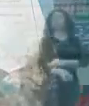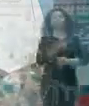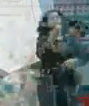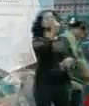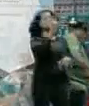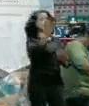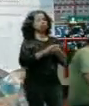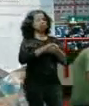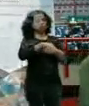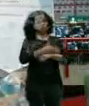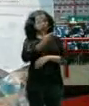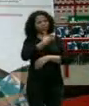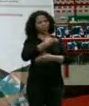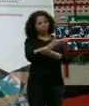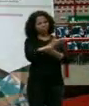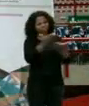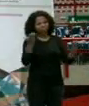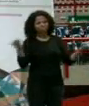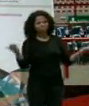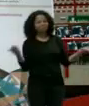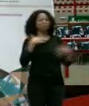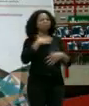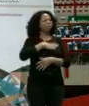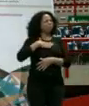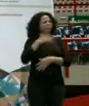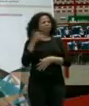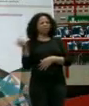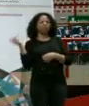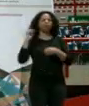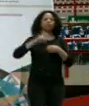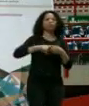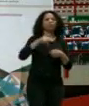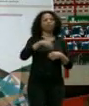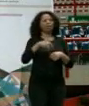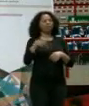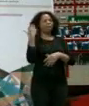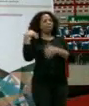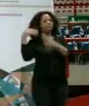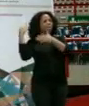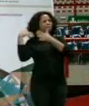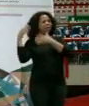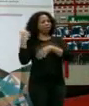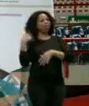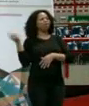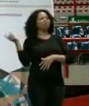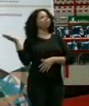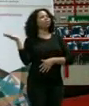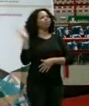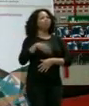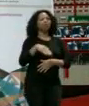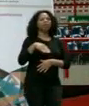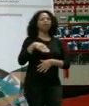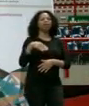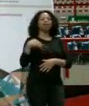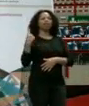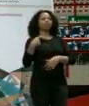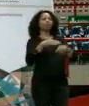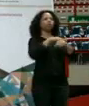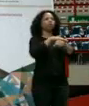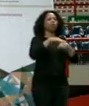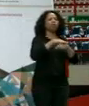Boa noite, amigos. Um prazer estar aqui de volta. Na última vez que a gente se encontrou, estávamos conversando sobre